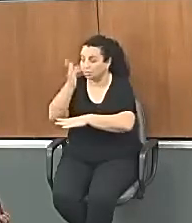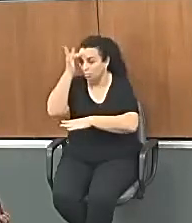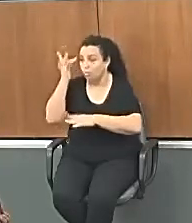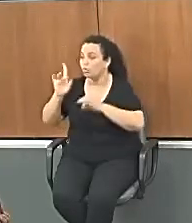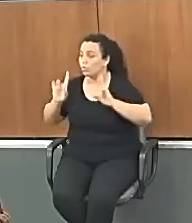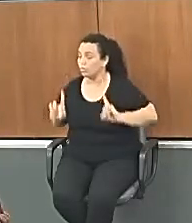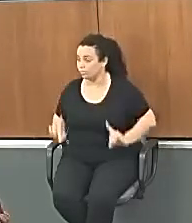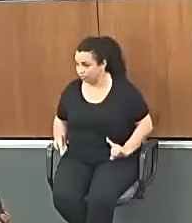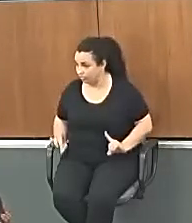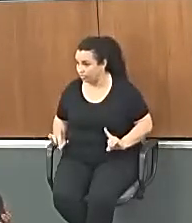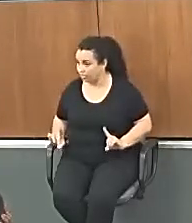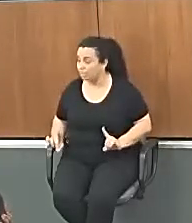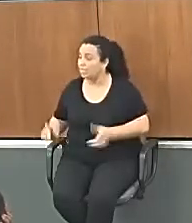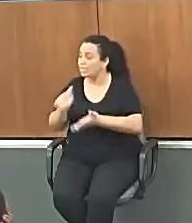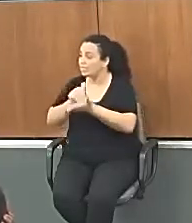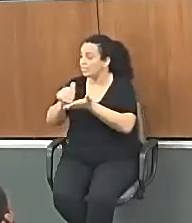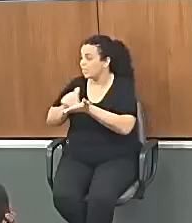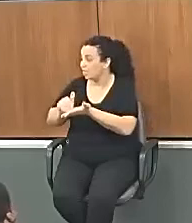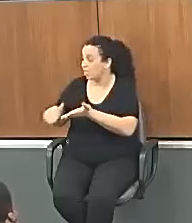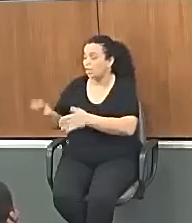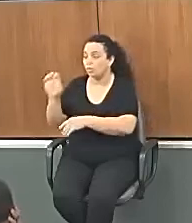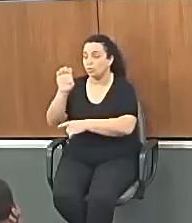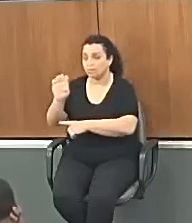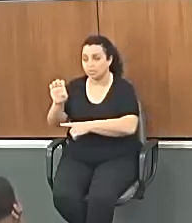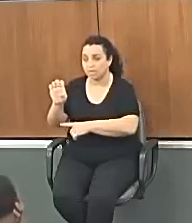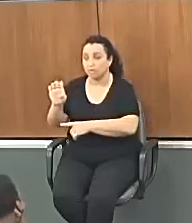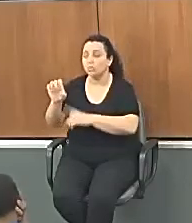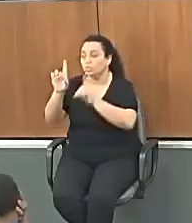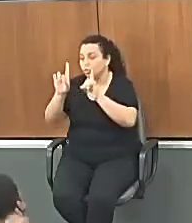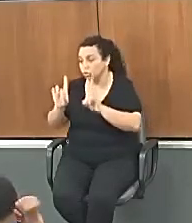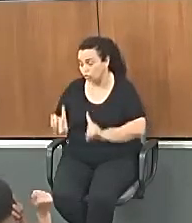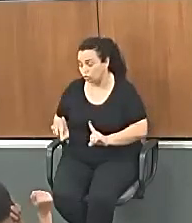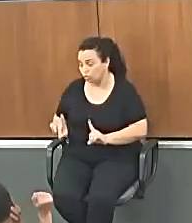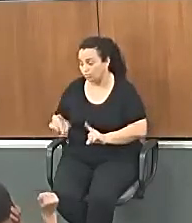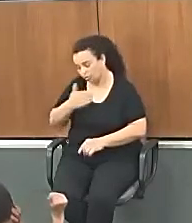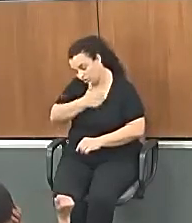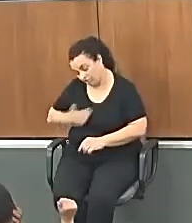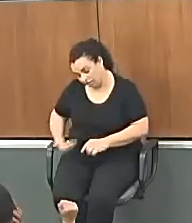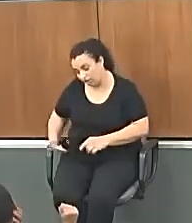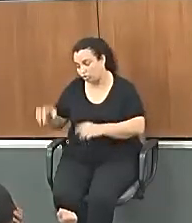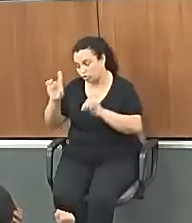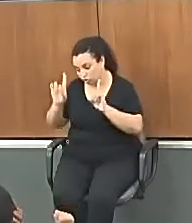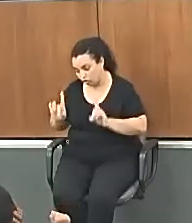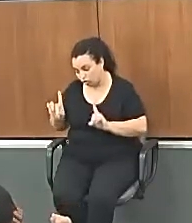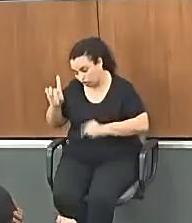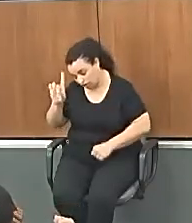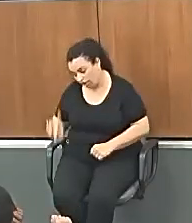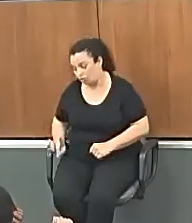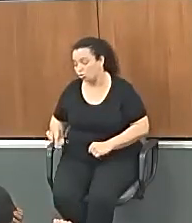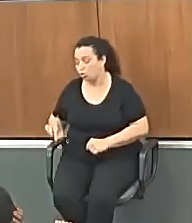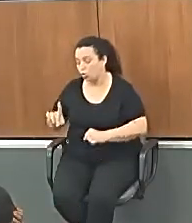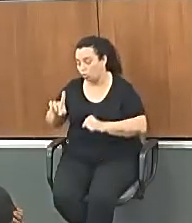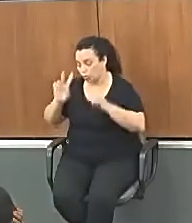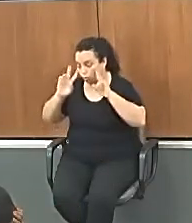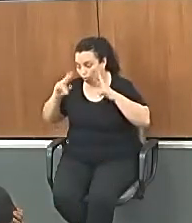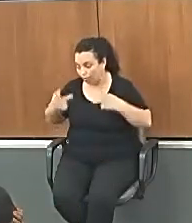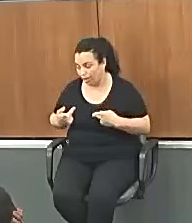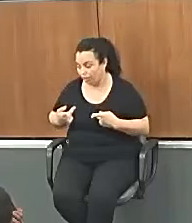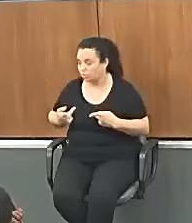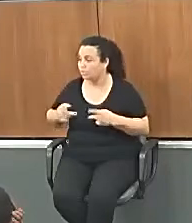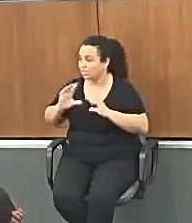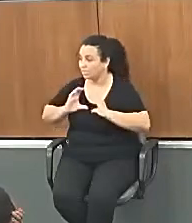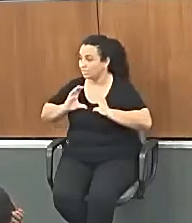deficiência da secretaria de estado de direitos humanos participação social e cidadania sede